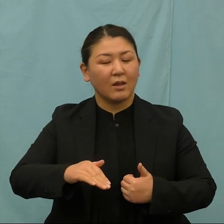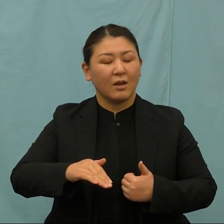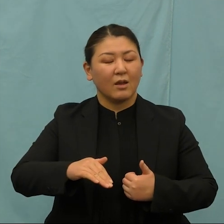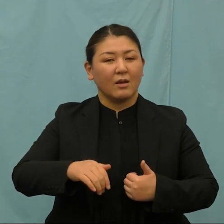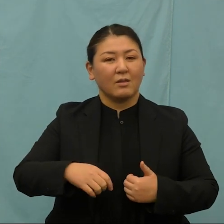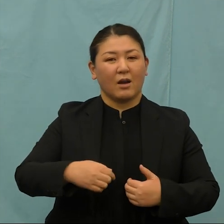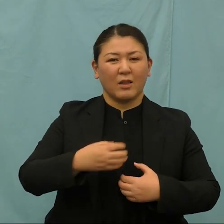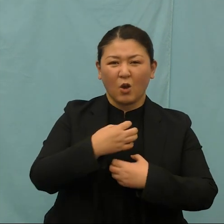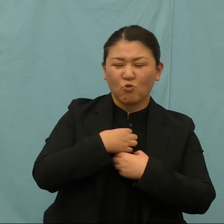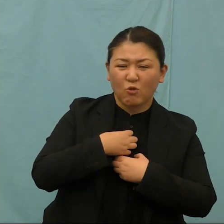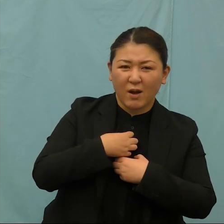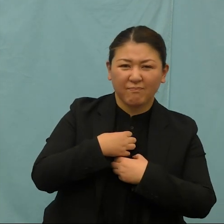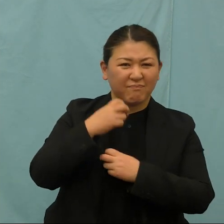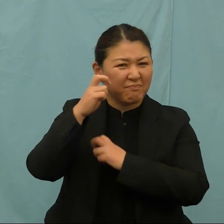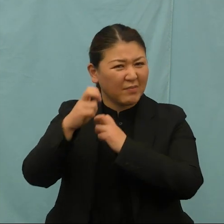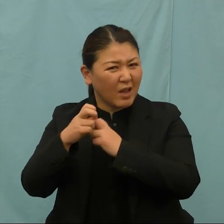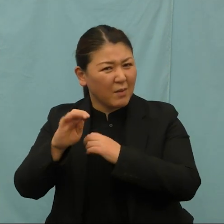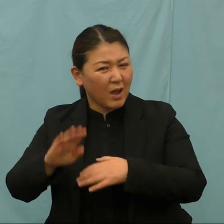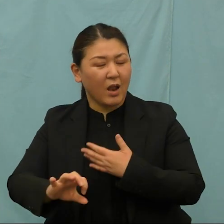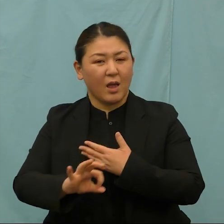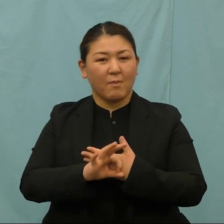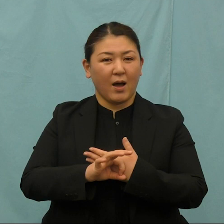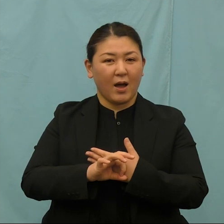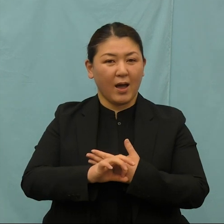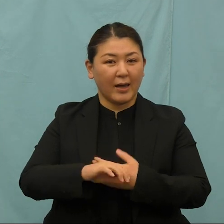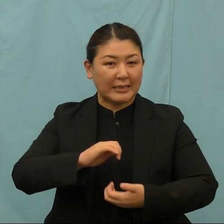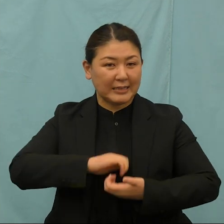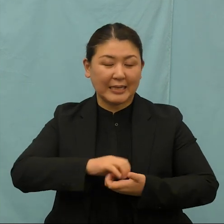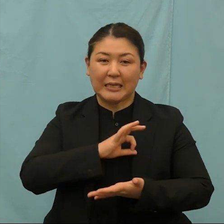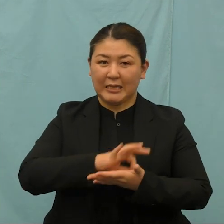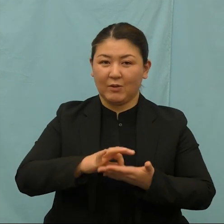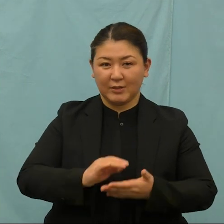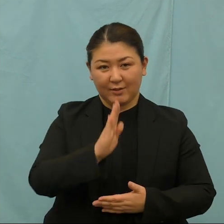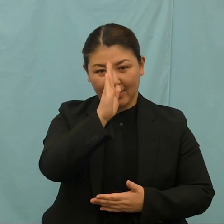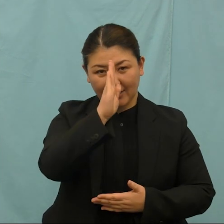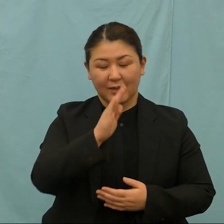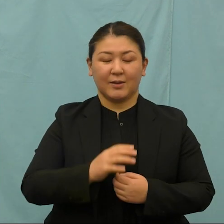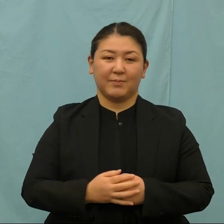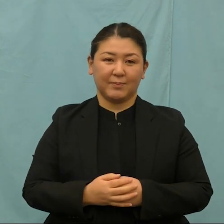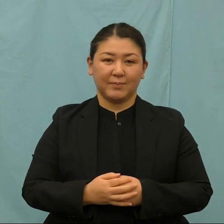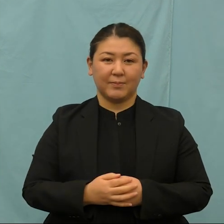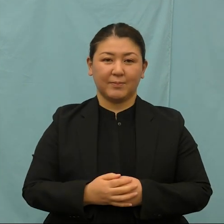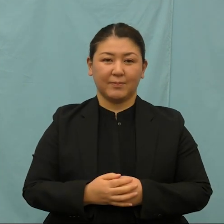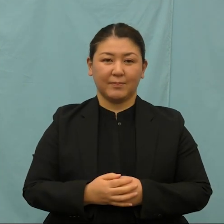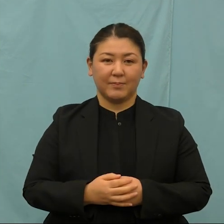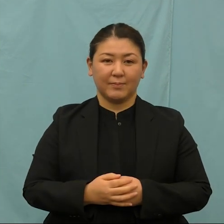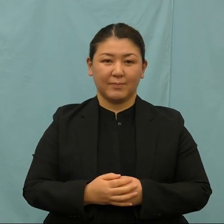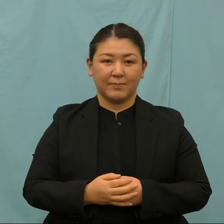安や悩みなどを抱え込まずに、ぜひ気軽にご利用ください。